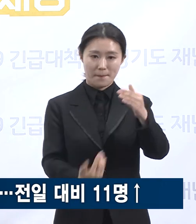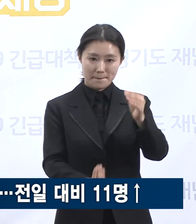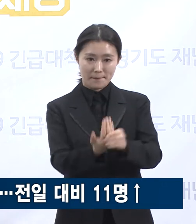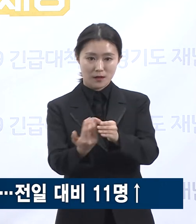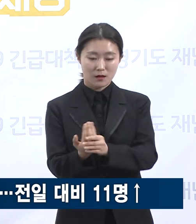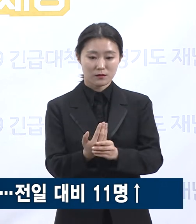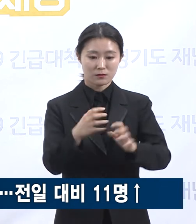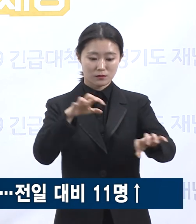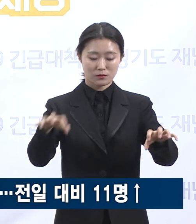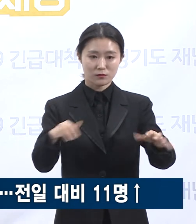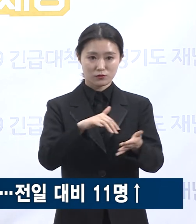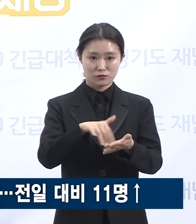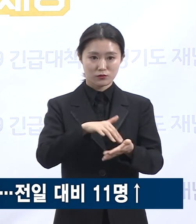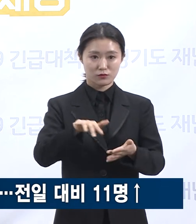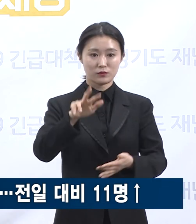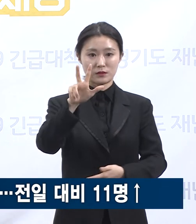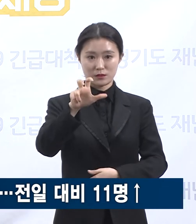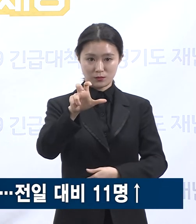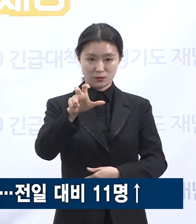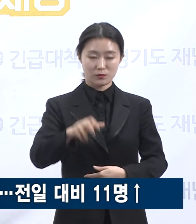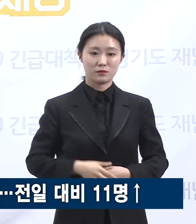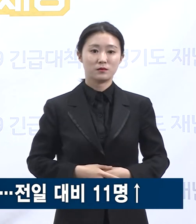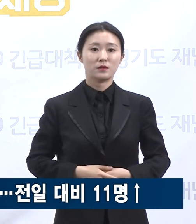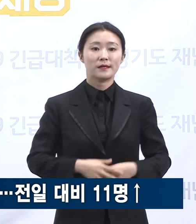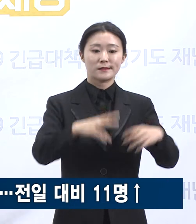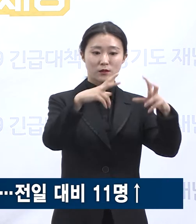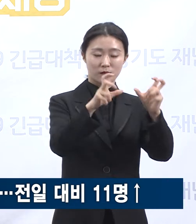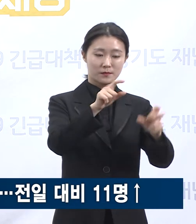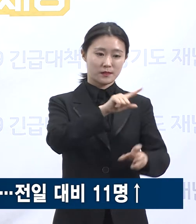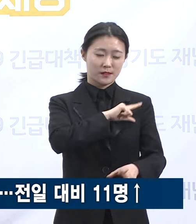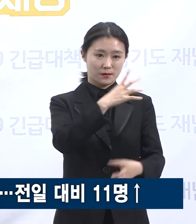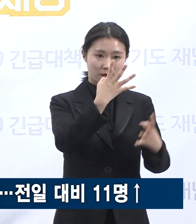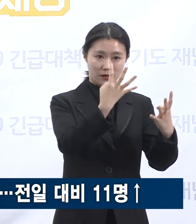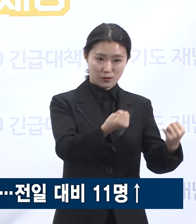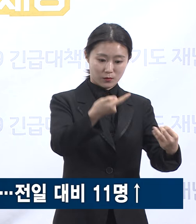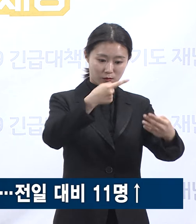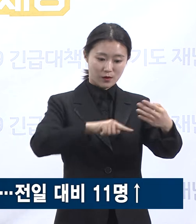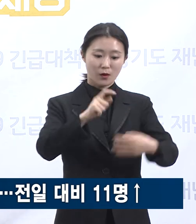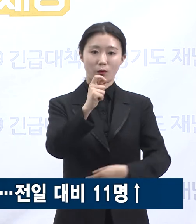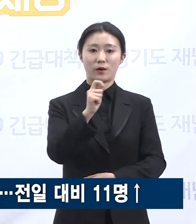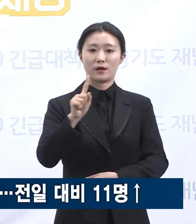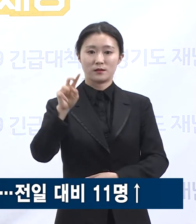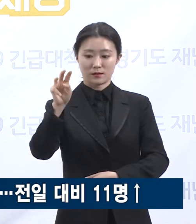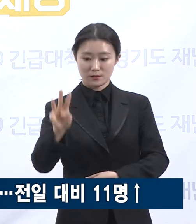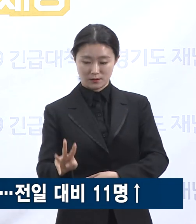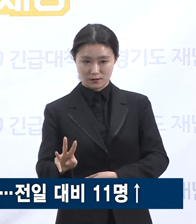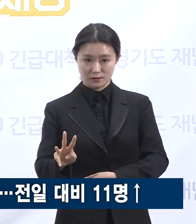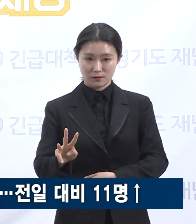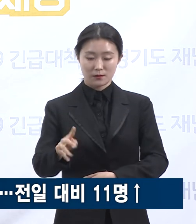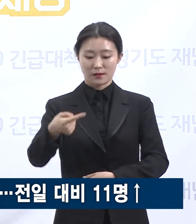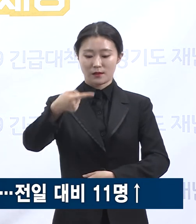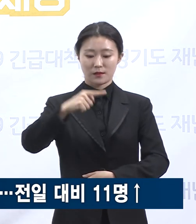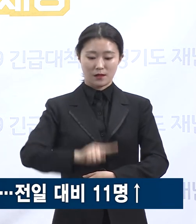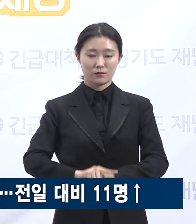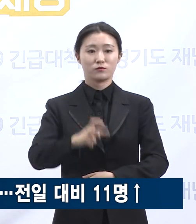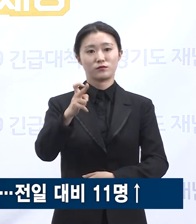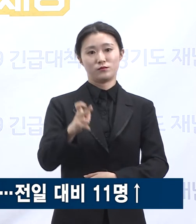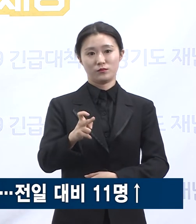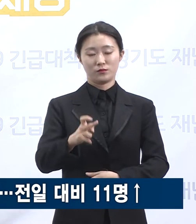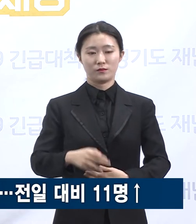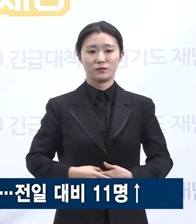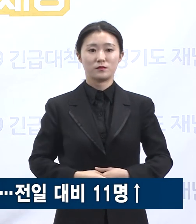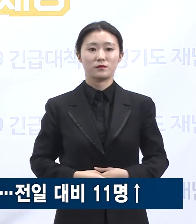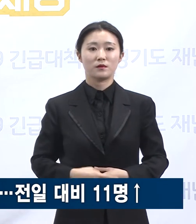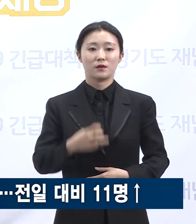수는 성남시가 11.4명으로 가장 높고, 다음으로 과천 10.3명, 군포 8.5명 순입니다.